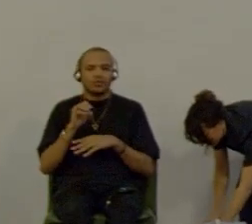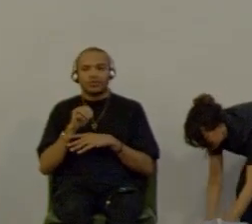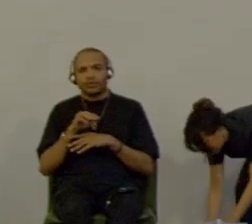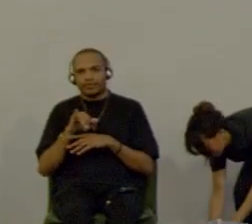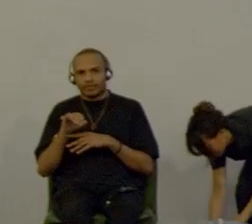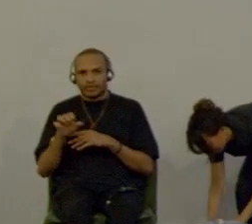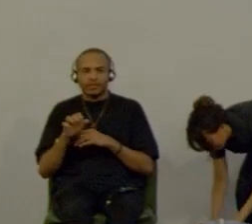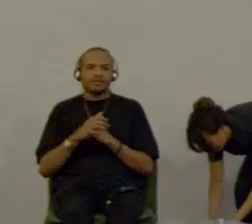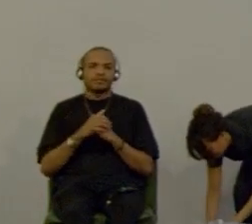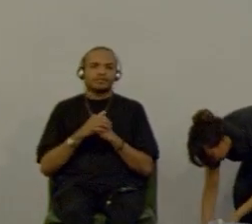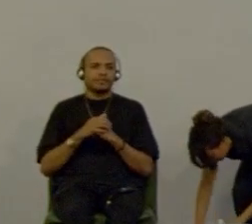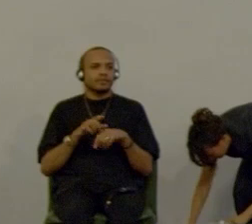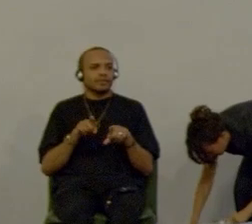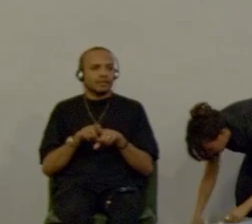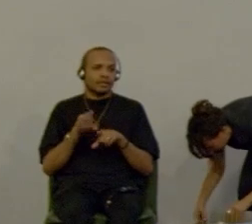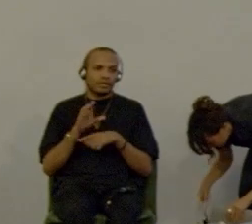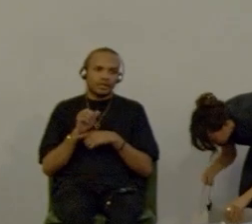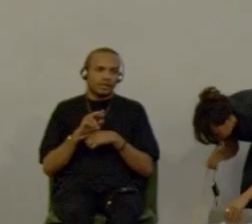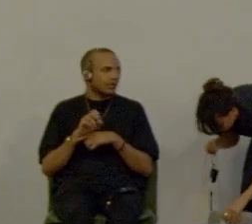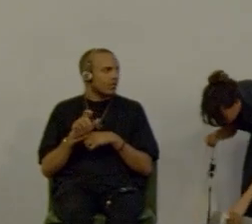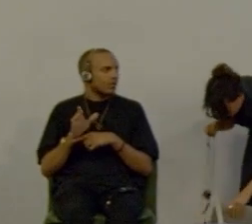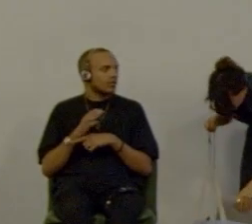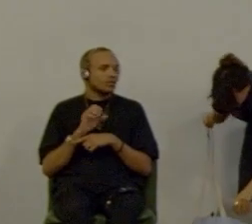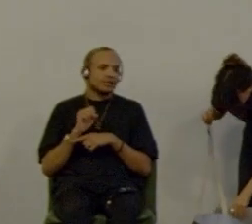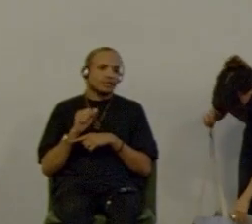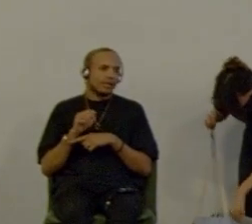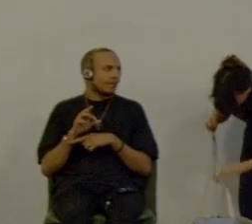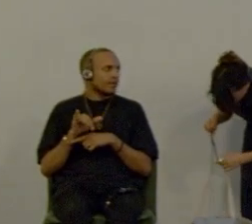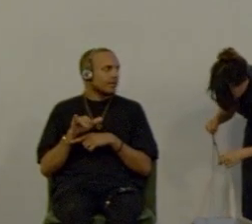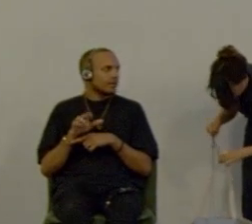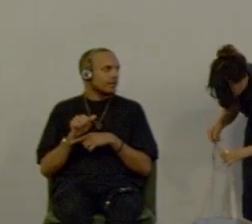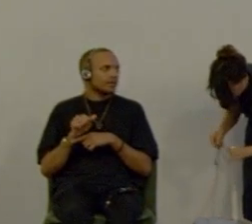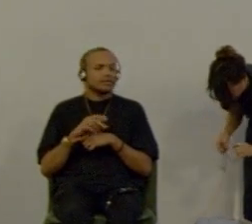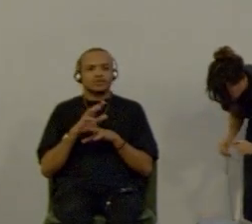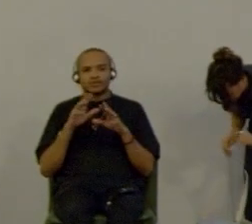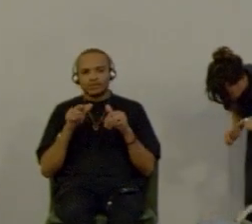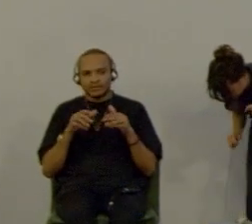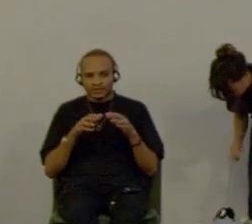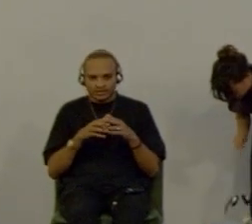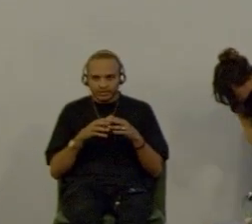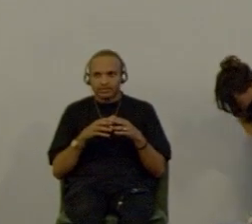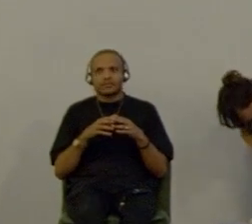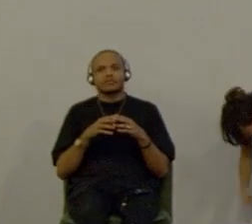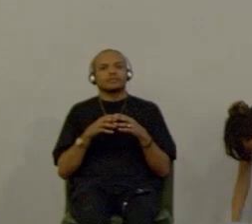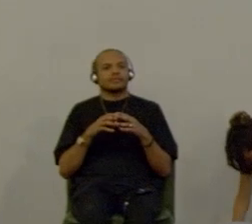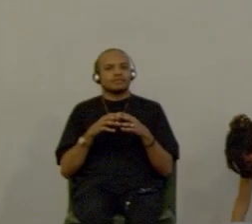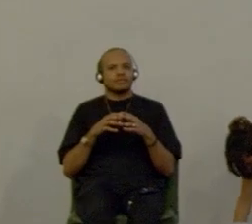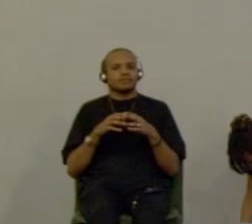Miyotaki e da Carol Tonetti, Sabrina Fontinelli, toda a equipe.